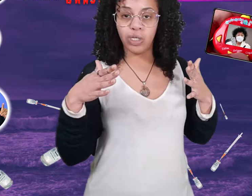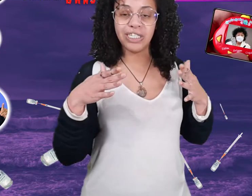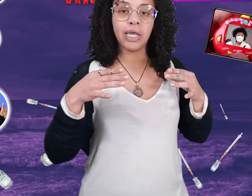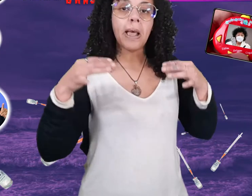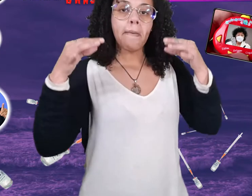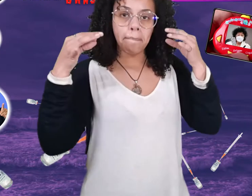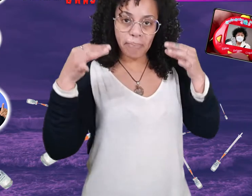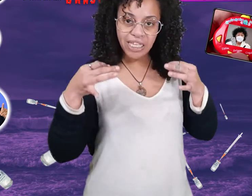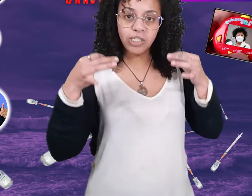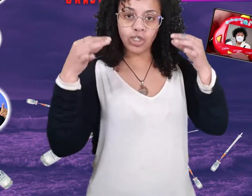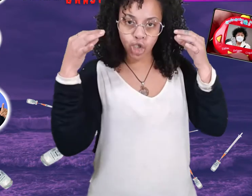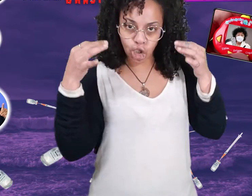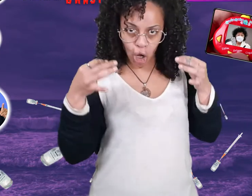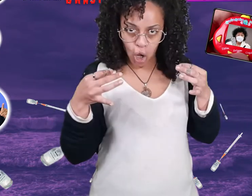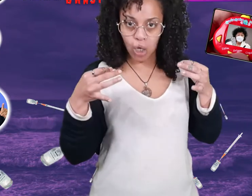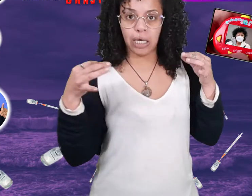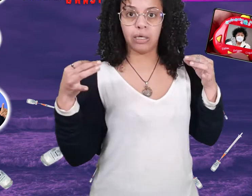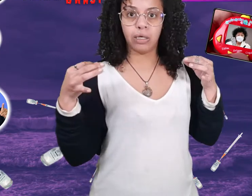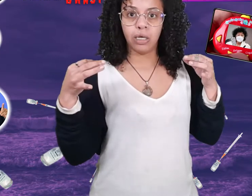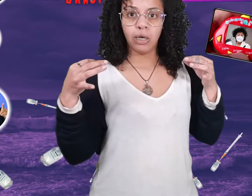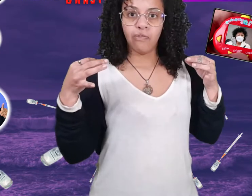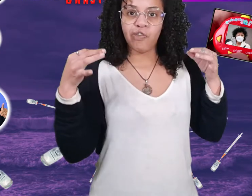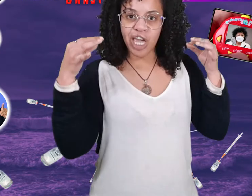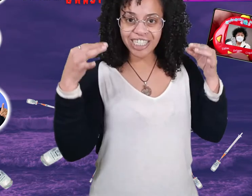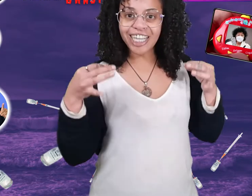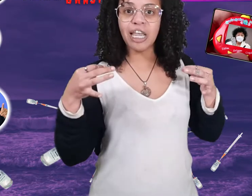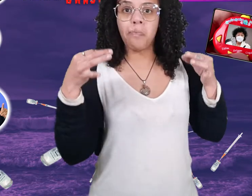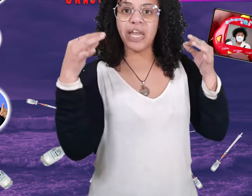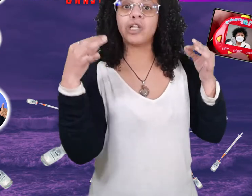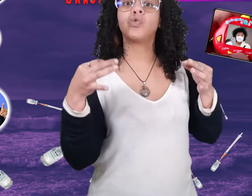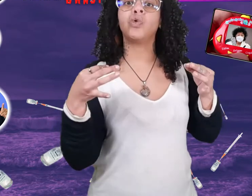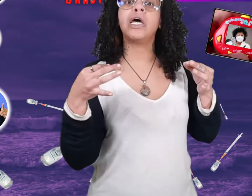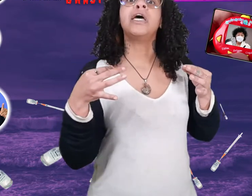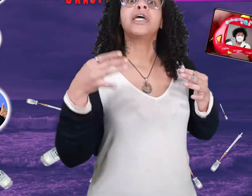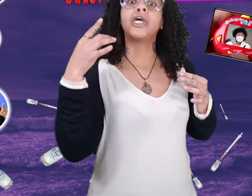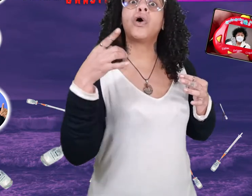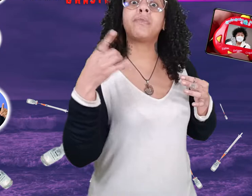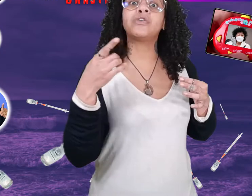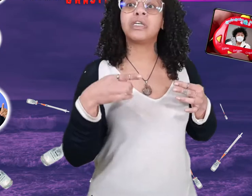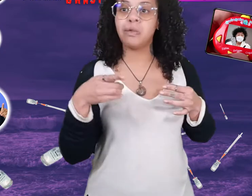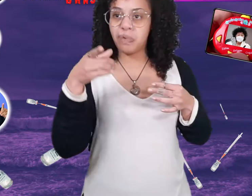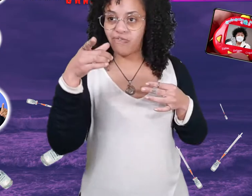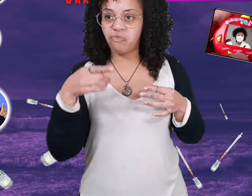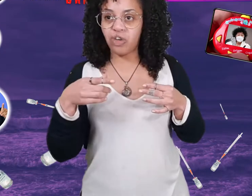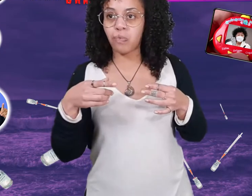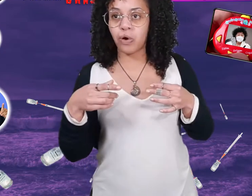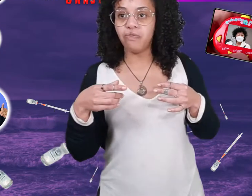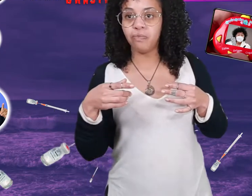senadores, pistola. Foi essa temperatura que começou a CPI. Vamos ver, amor?